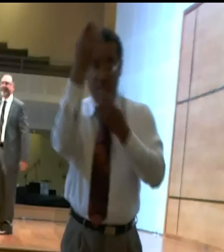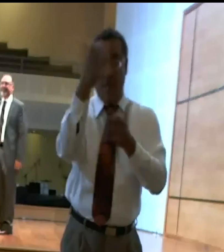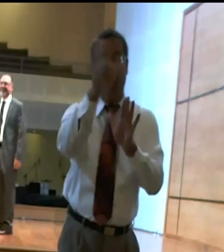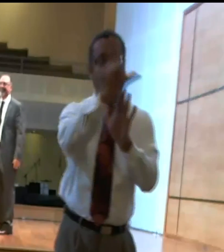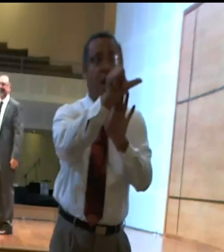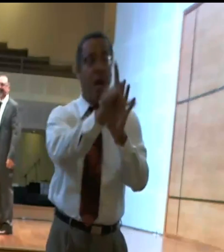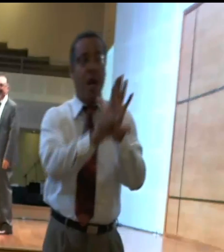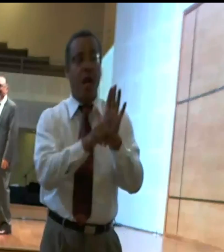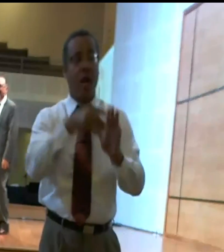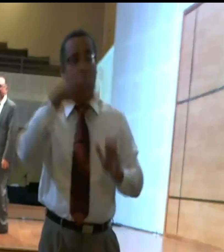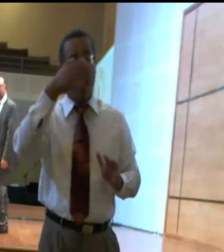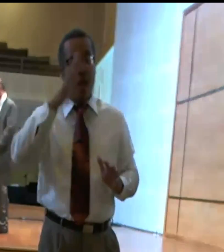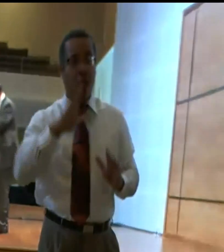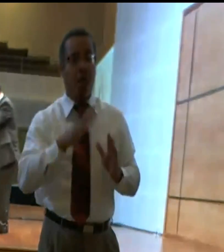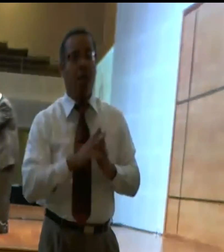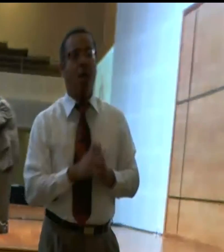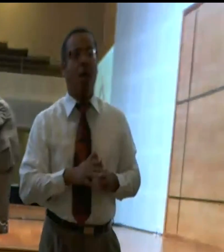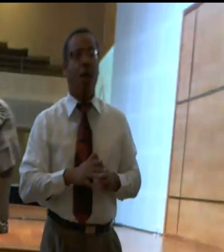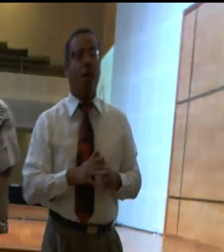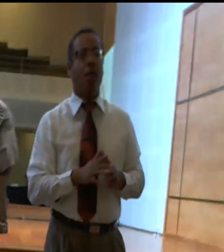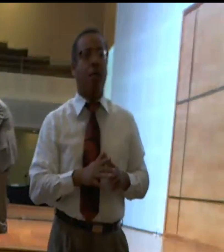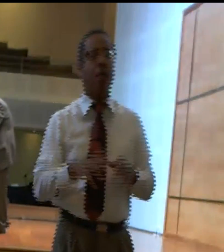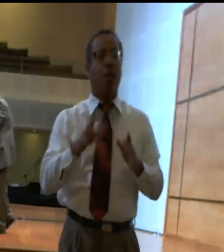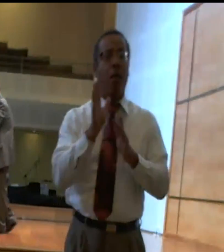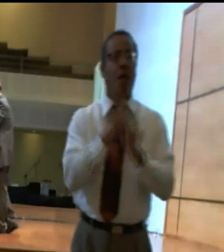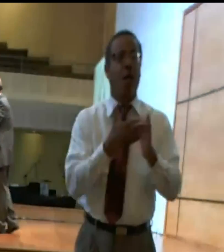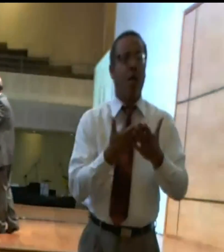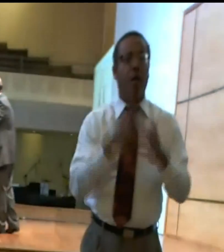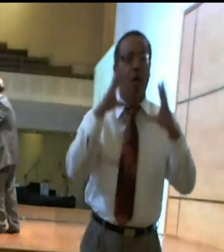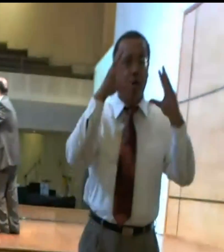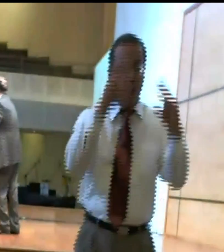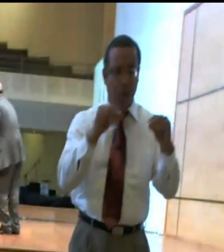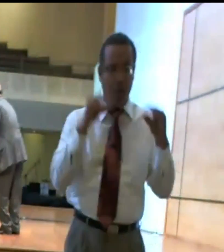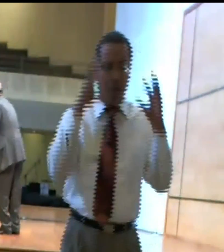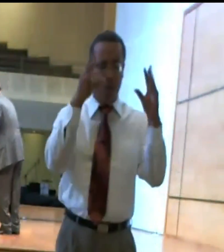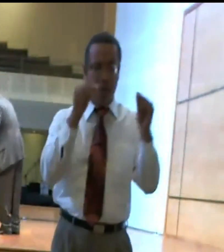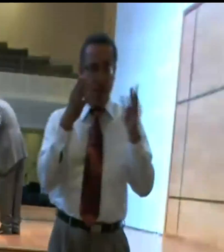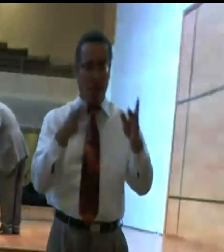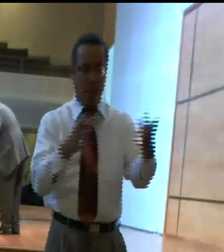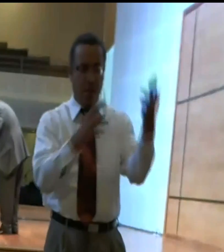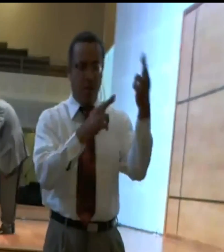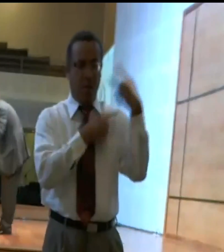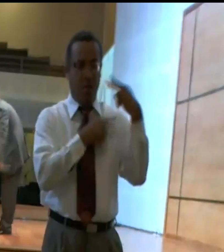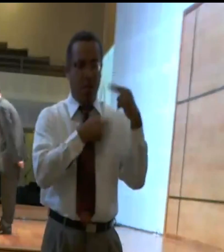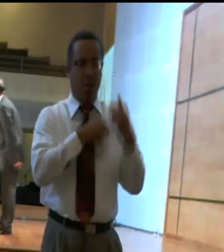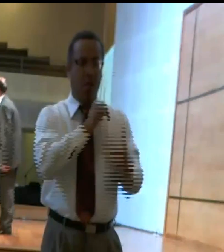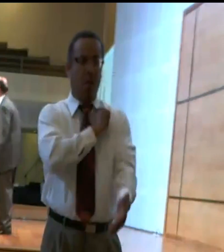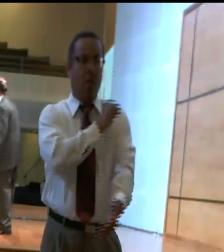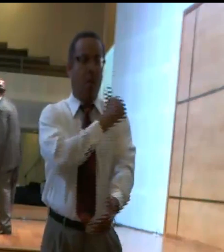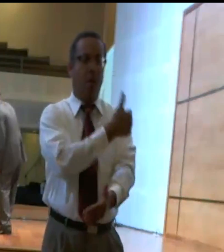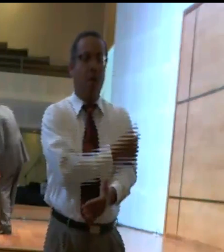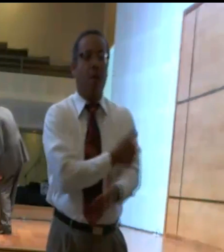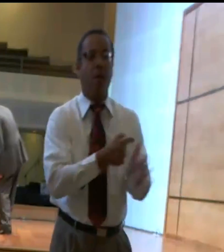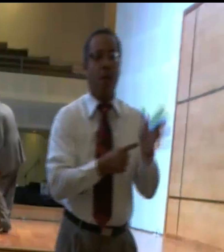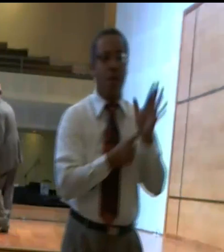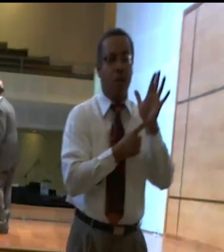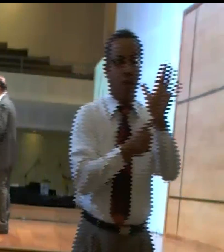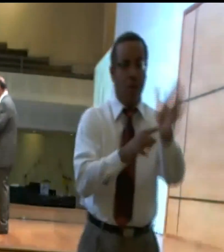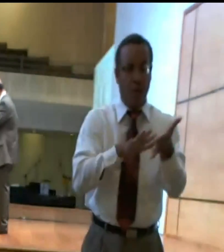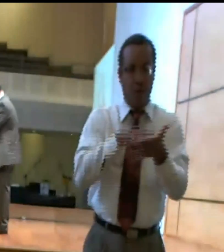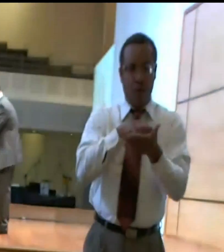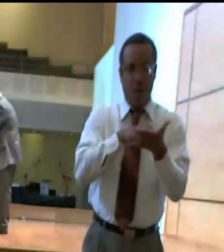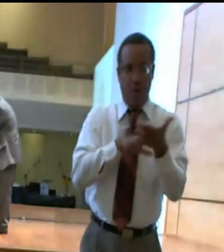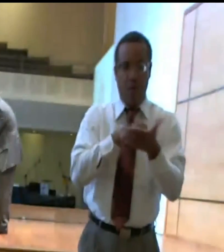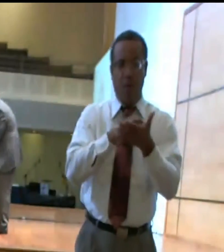siempre. Pero eso no es lo que la Biblia enseña. El respeto a la autoridad no es una señal de debilidad,